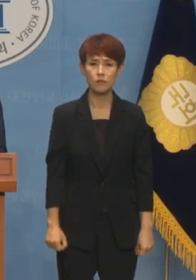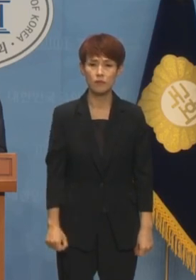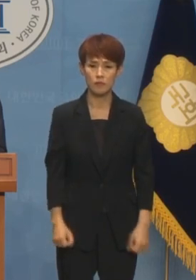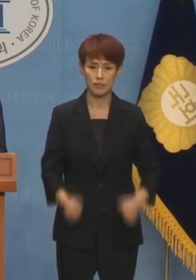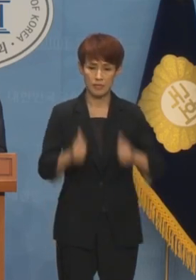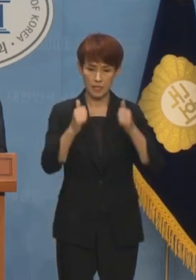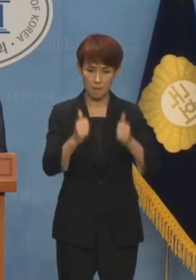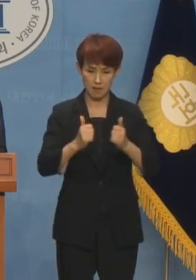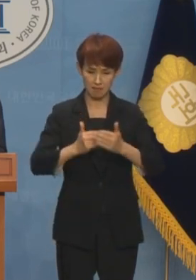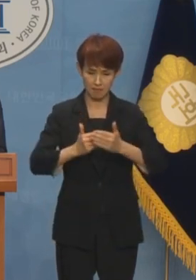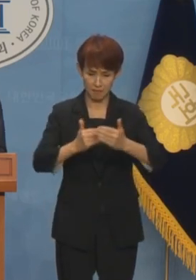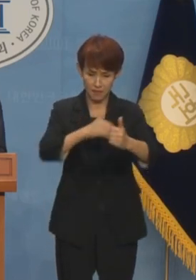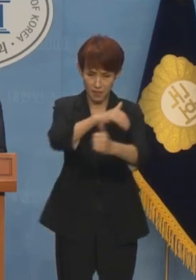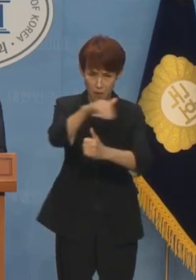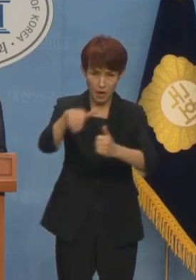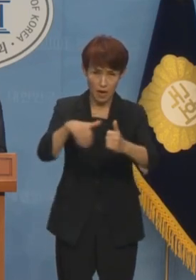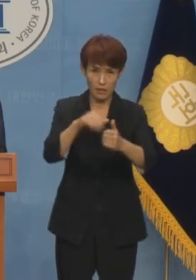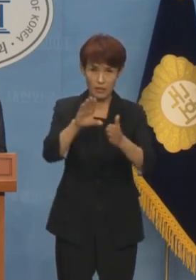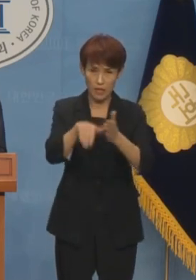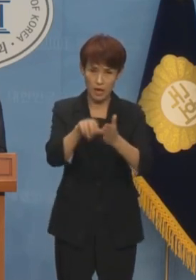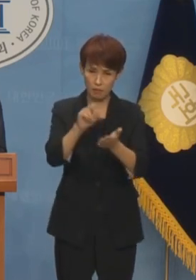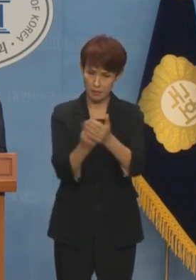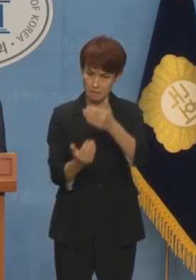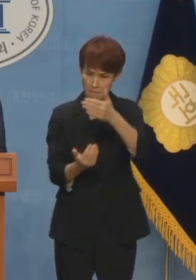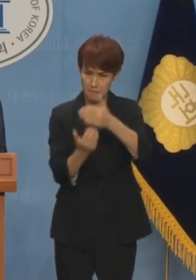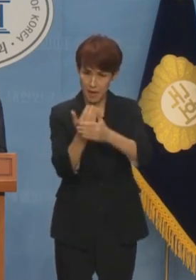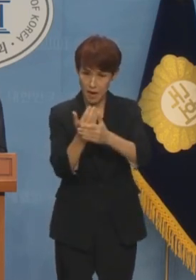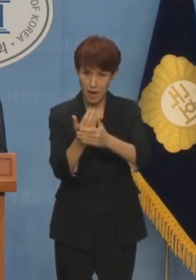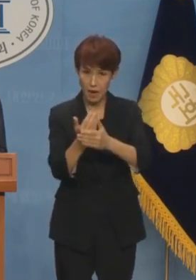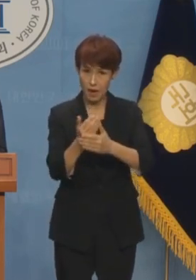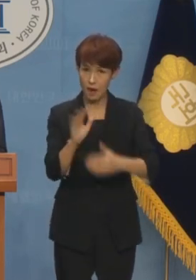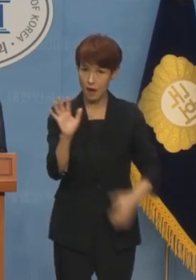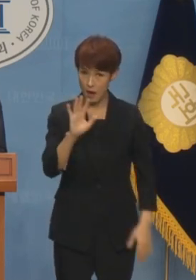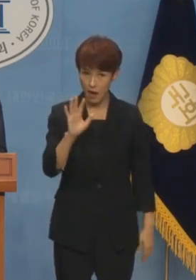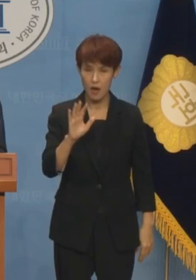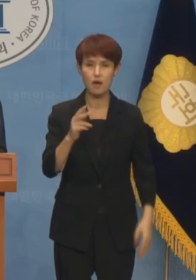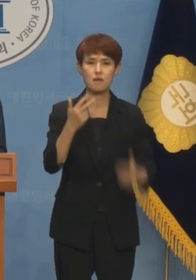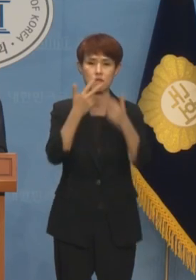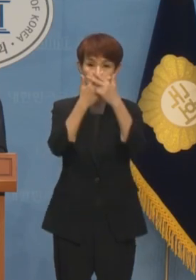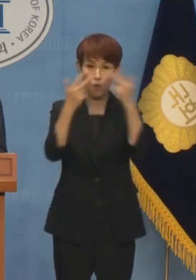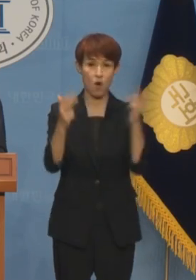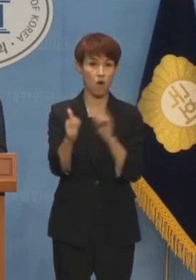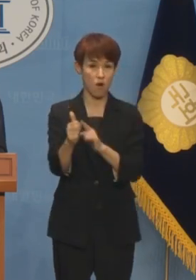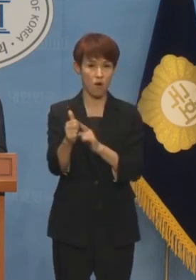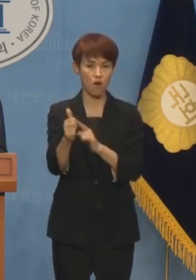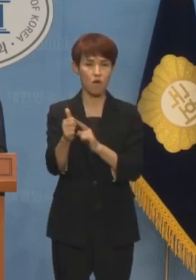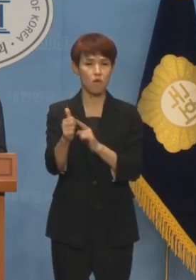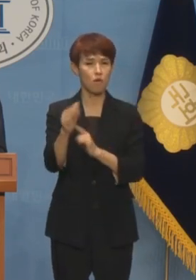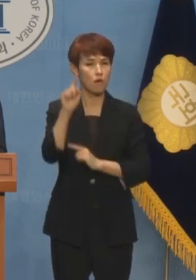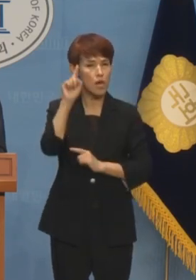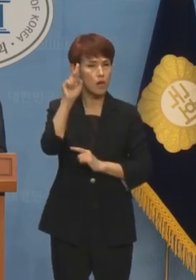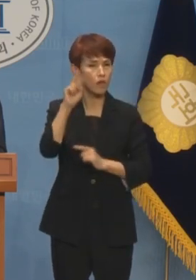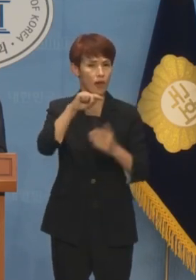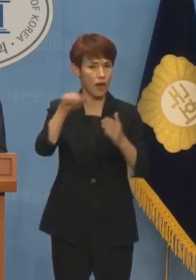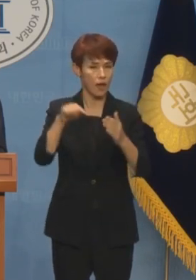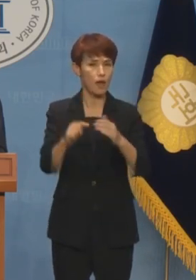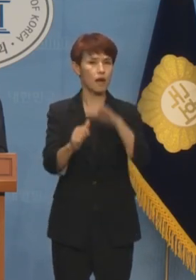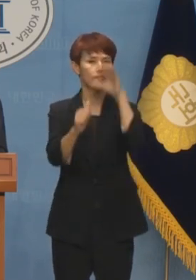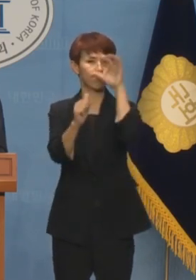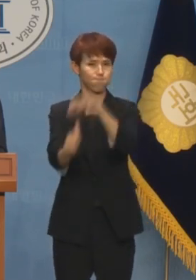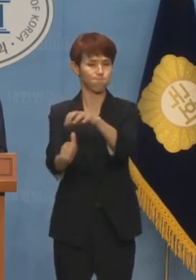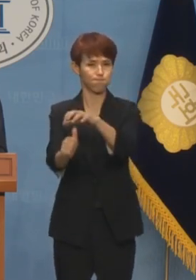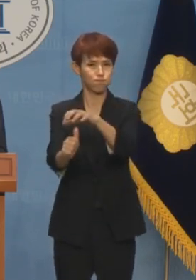재판 진행 상황에 돌발 변수가 생기지 않는다면 이재명 대표는 1, 2년 안에